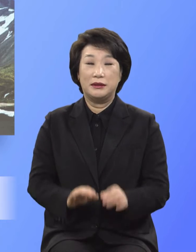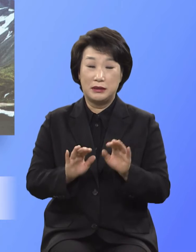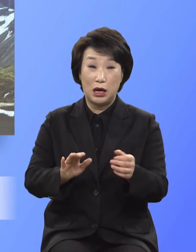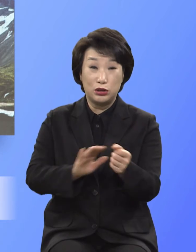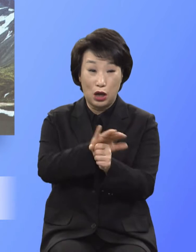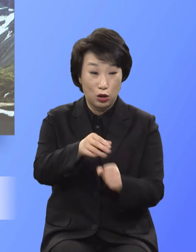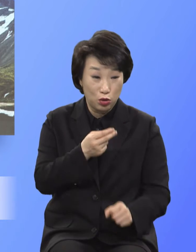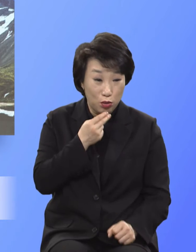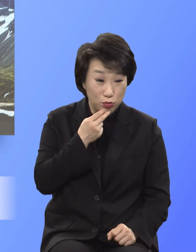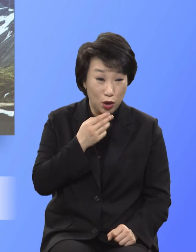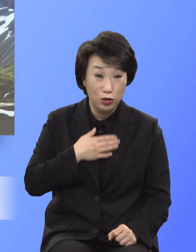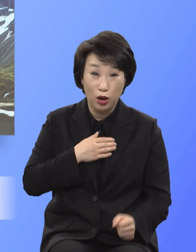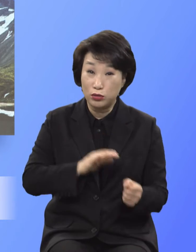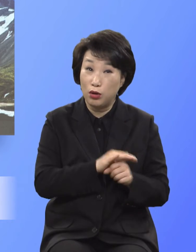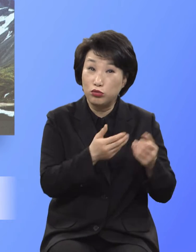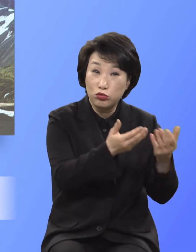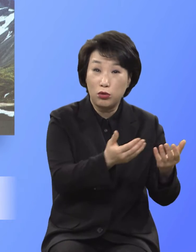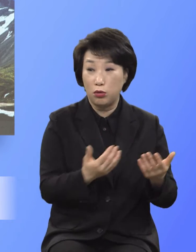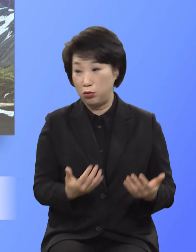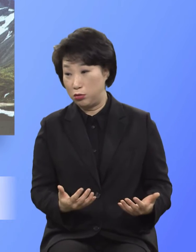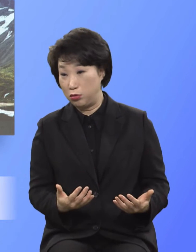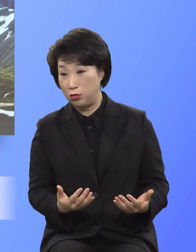사랑이 없는데 어떻게 사랑을 해?